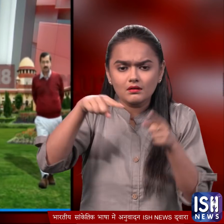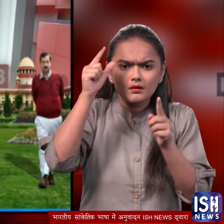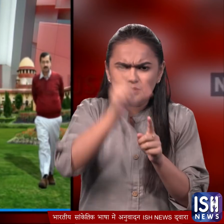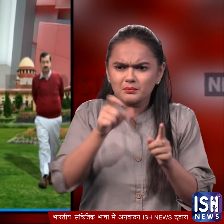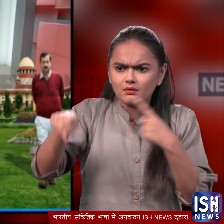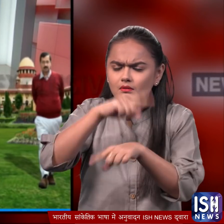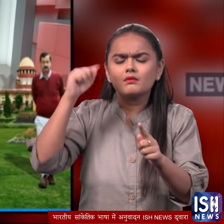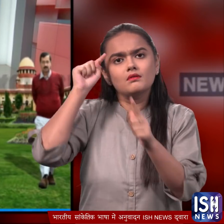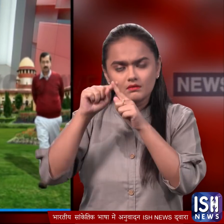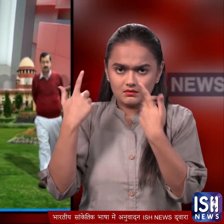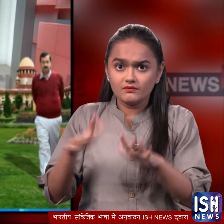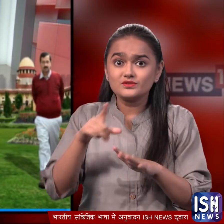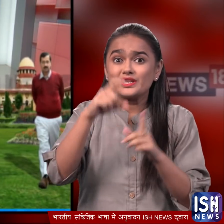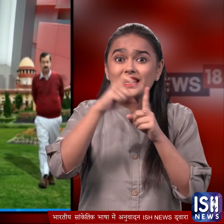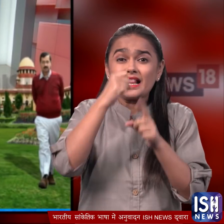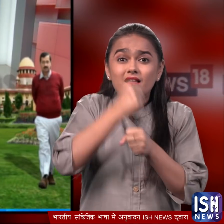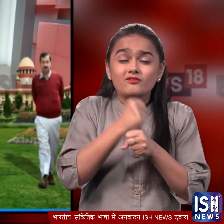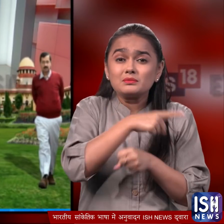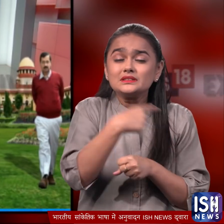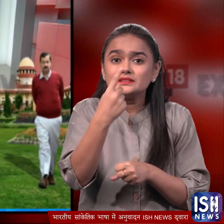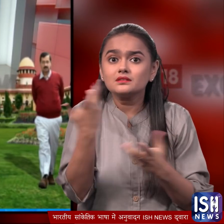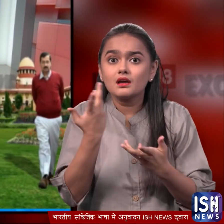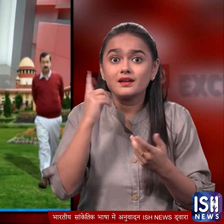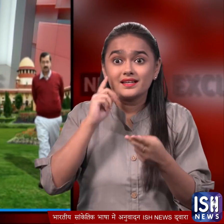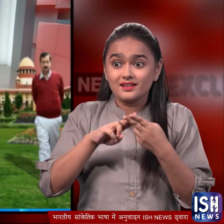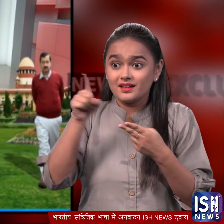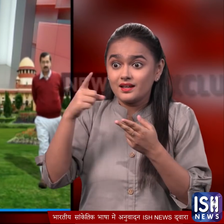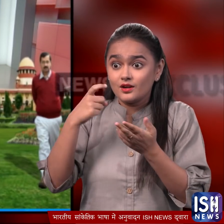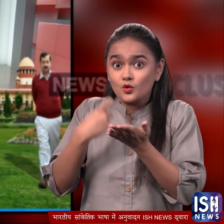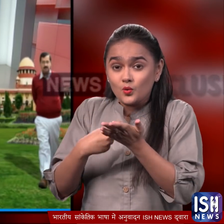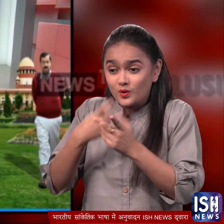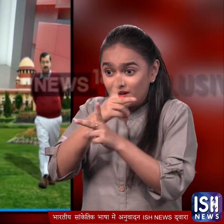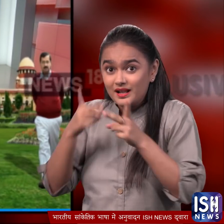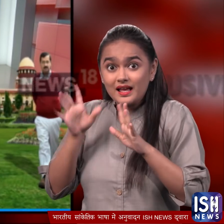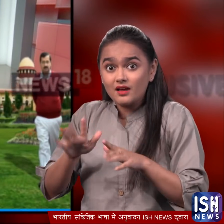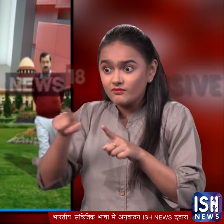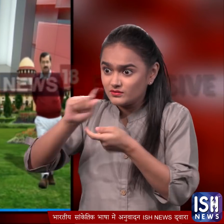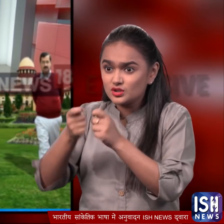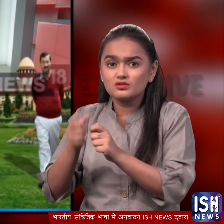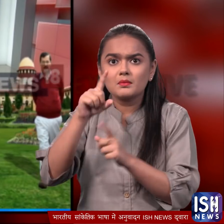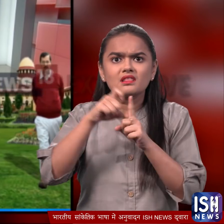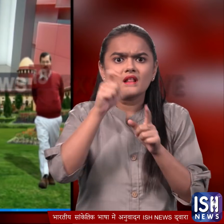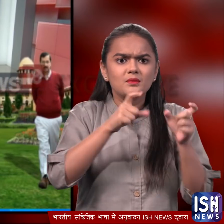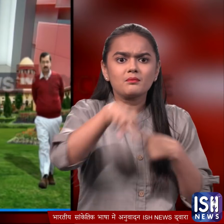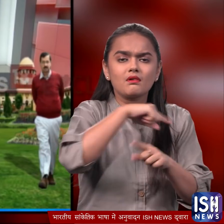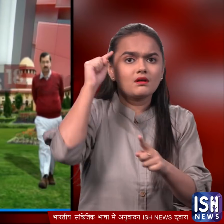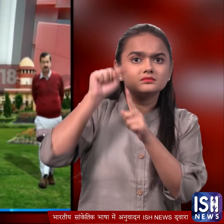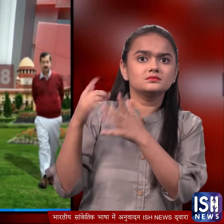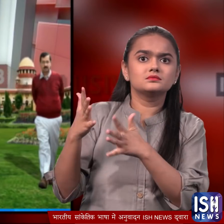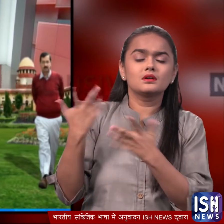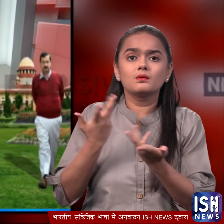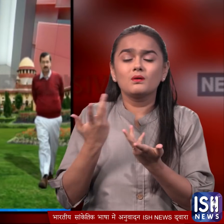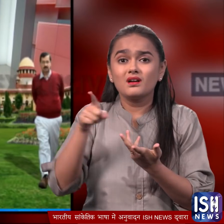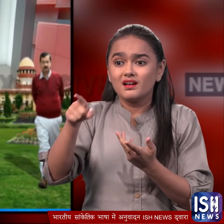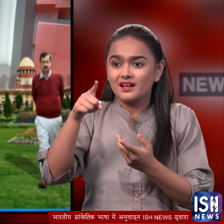हैं। इसलिए दिल्ली सरकार ने अपनी याचिका में कहा कि कानून में ये बदलाव दिल्ली की जनता के खिलाफ है, क्योंकि अब चुनी हुई सरकार